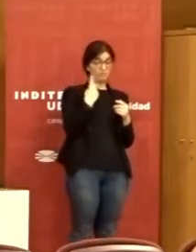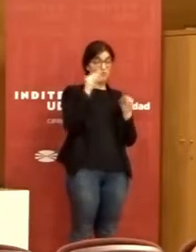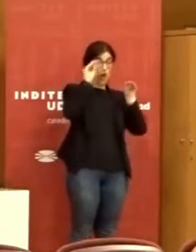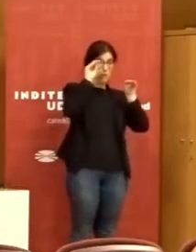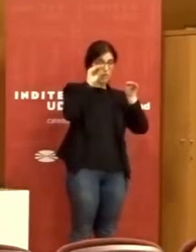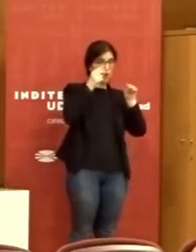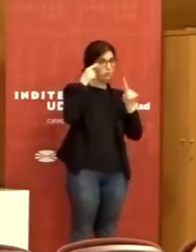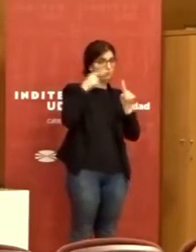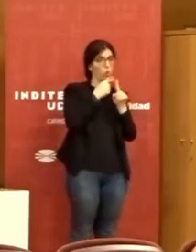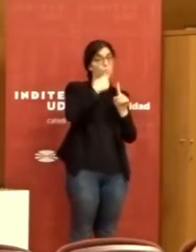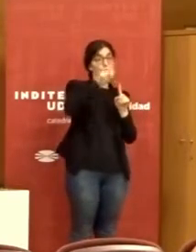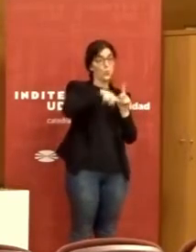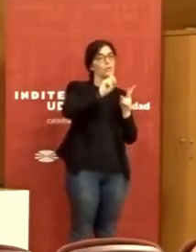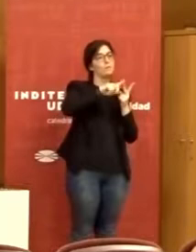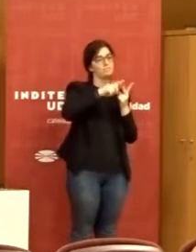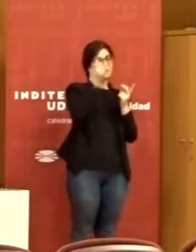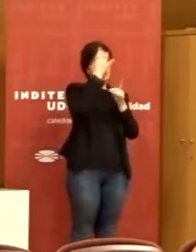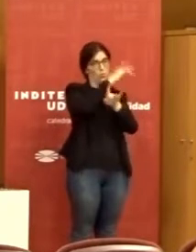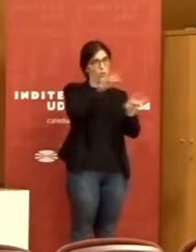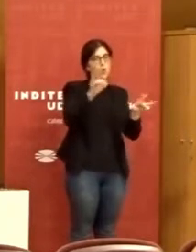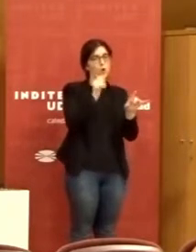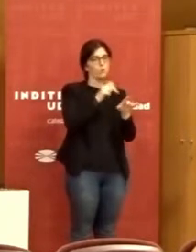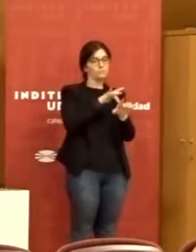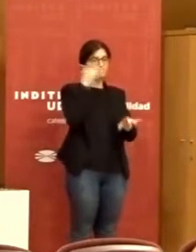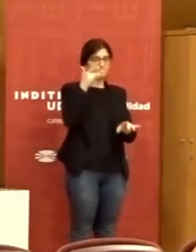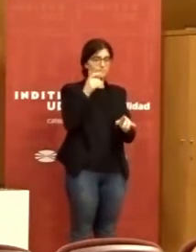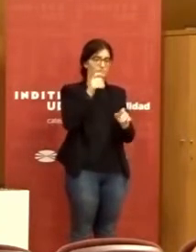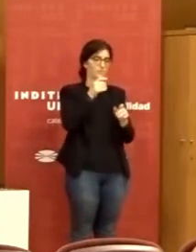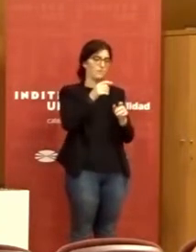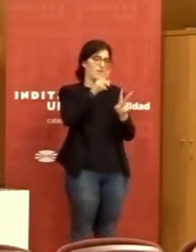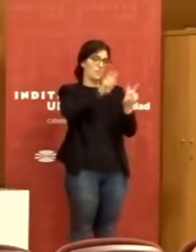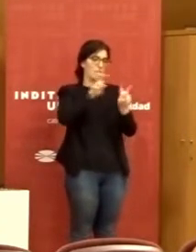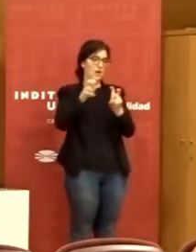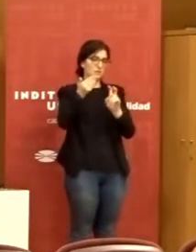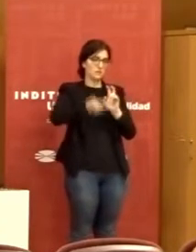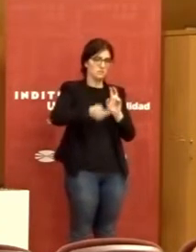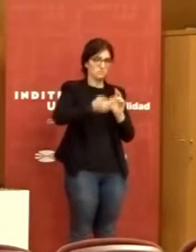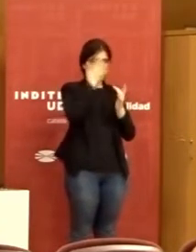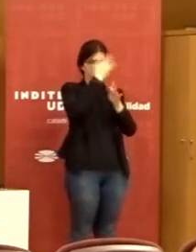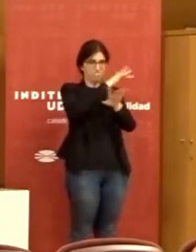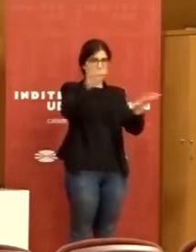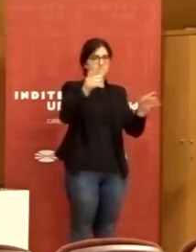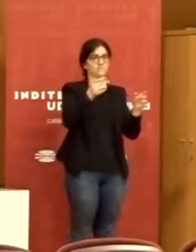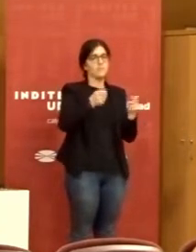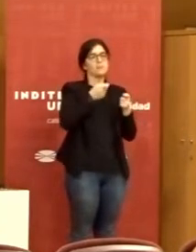dedica a divulgación y a concienciación de la importancia de estas temáticas a la sociedad